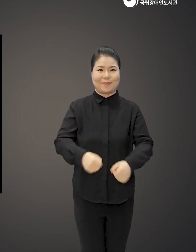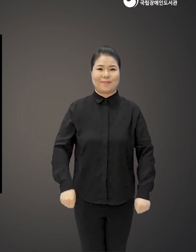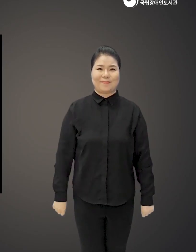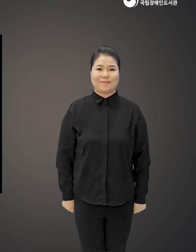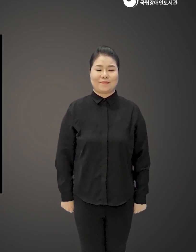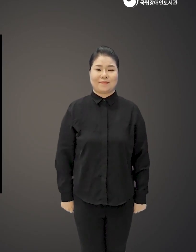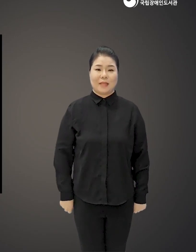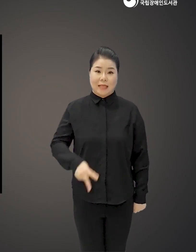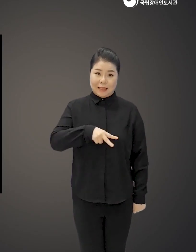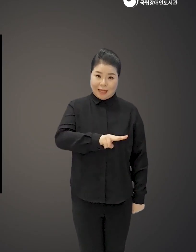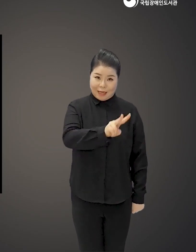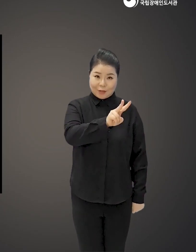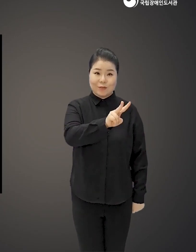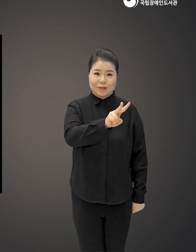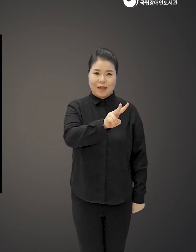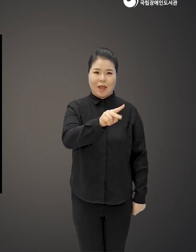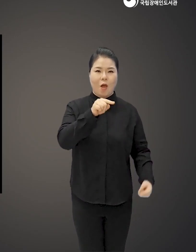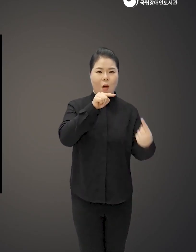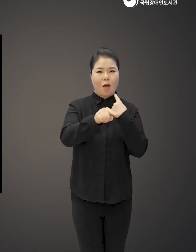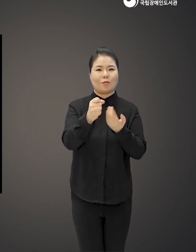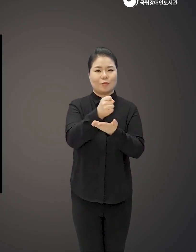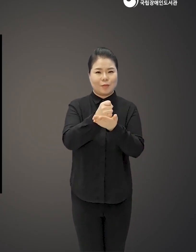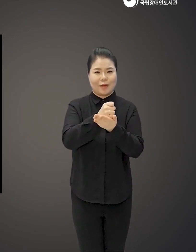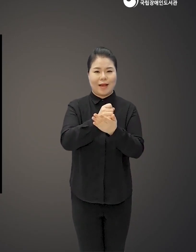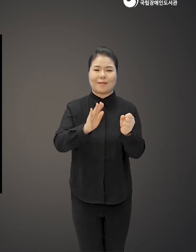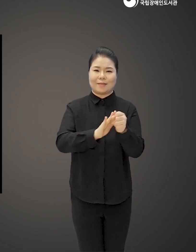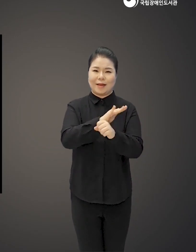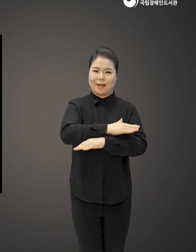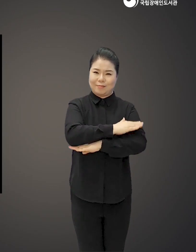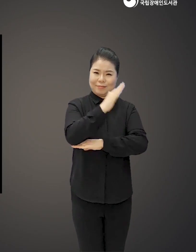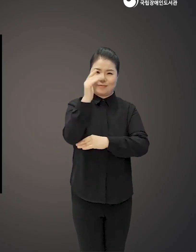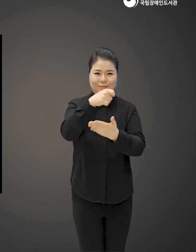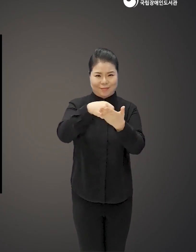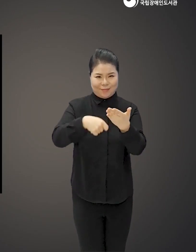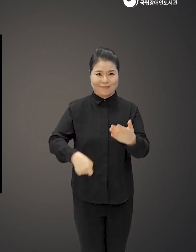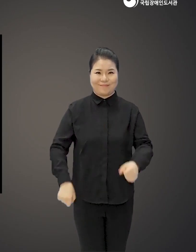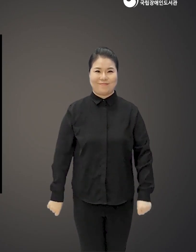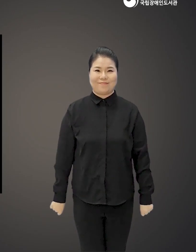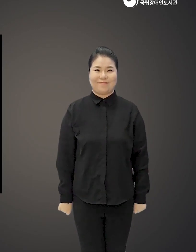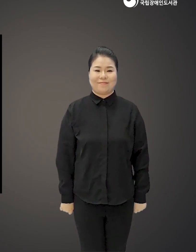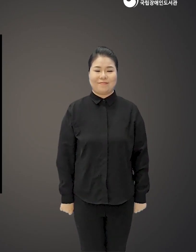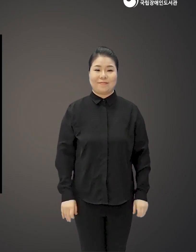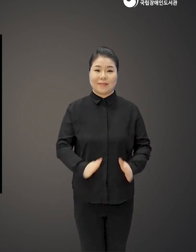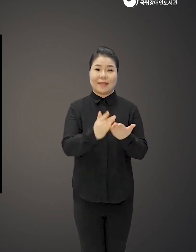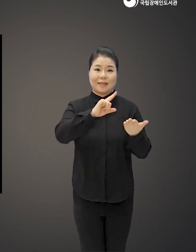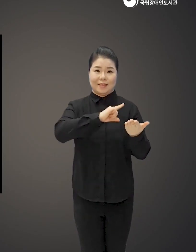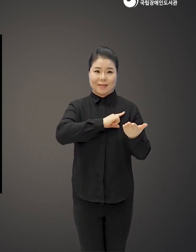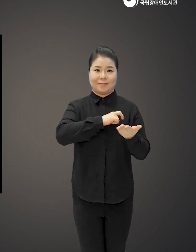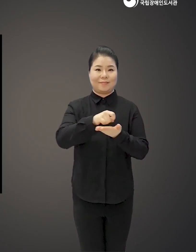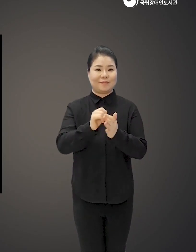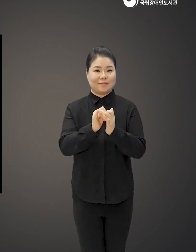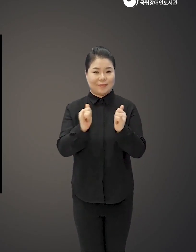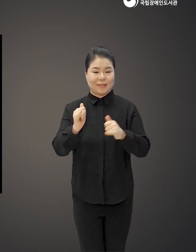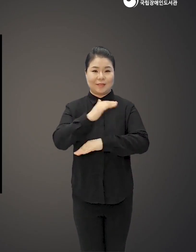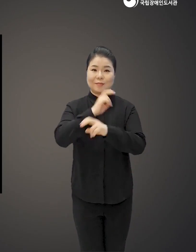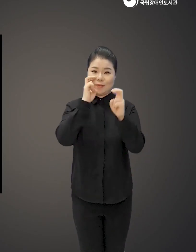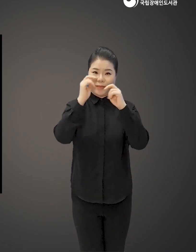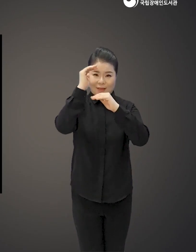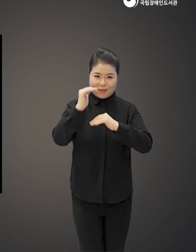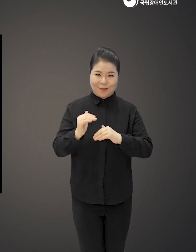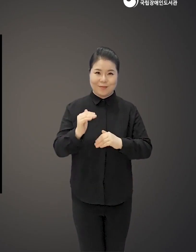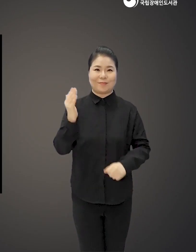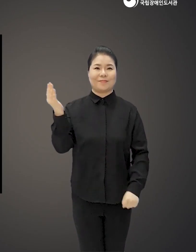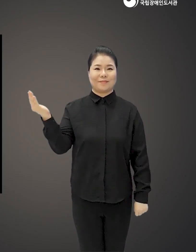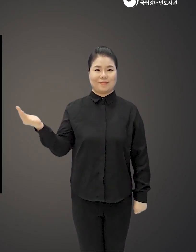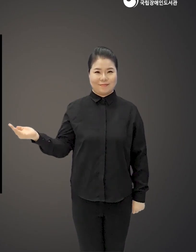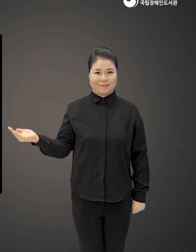확정. 쌍둥이 자매의 엇갈린 운명과 사랑의 연대기. 도서명 사라진